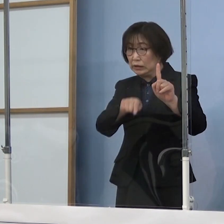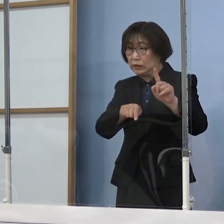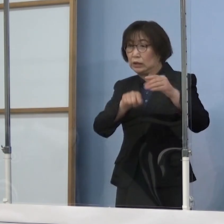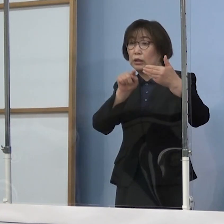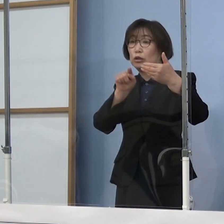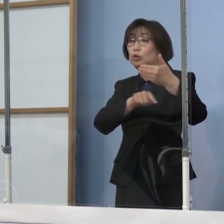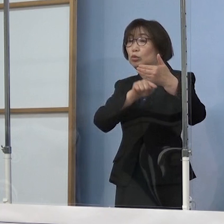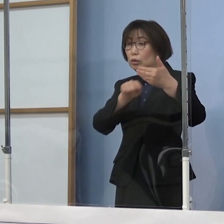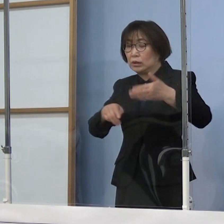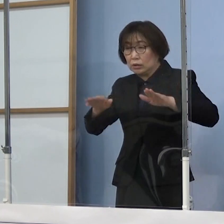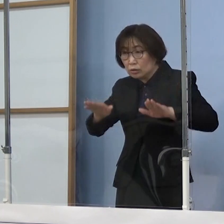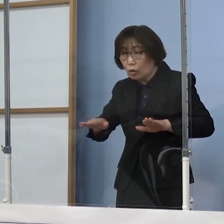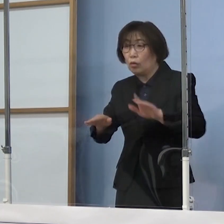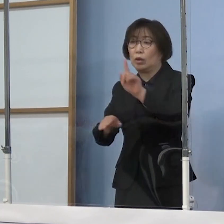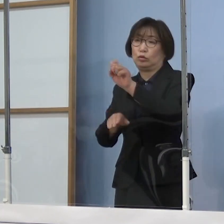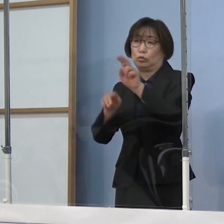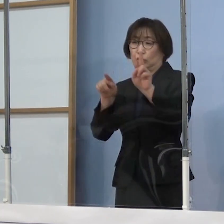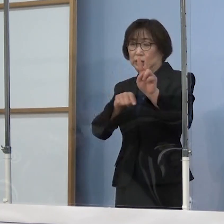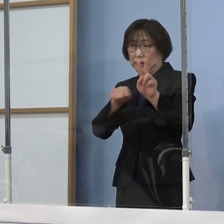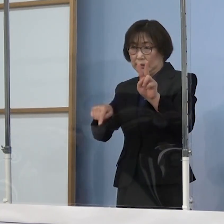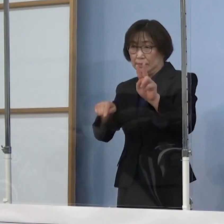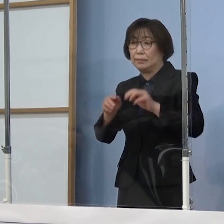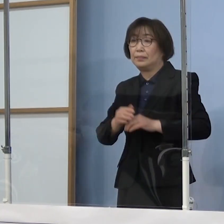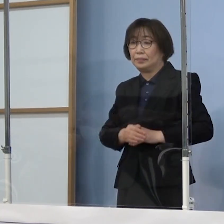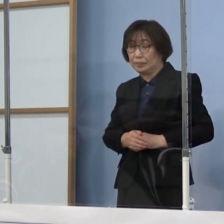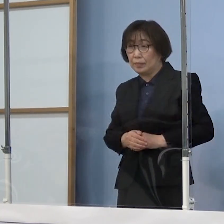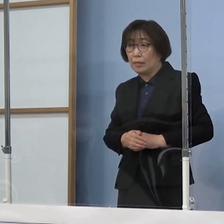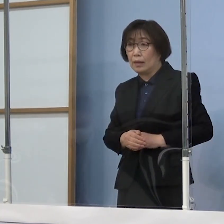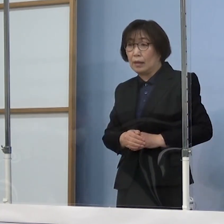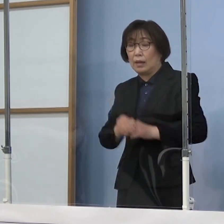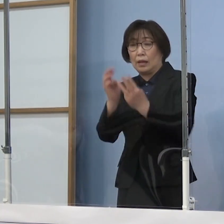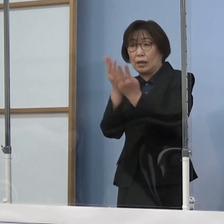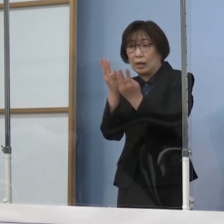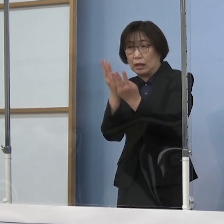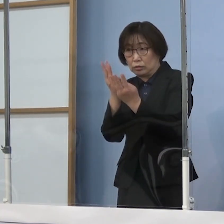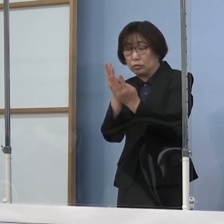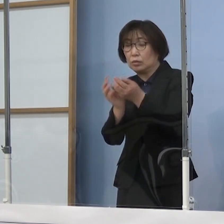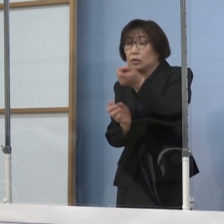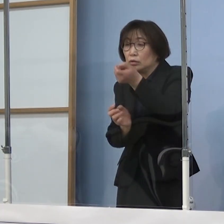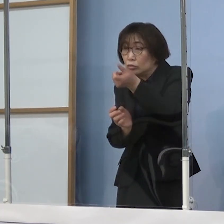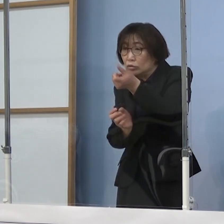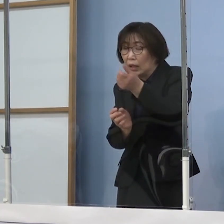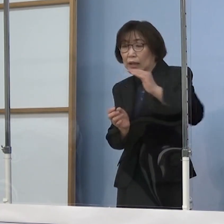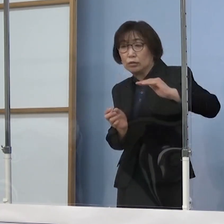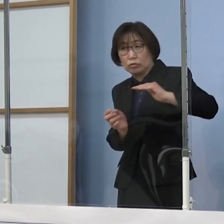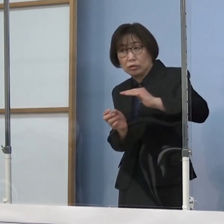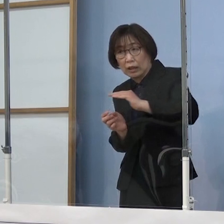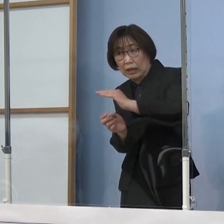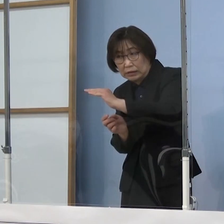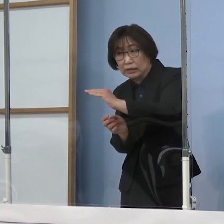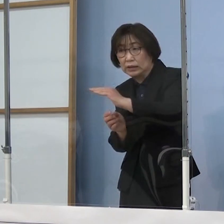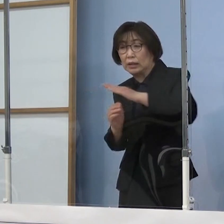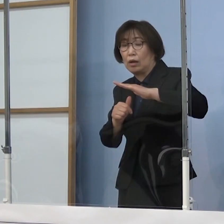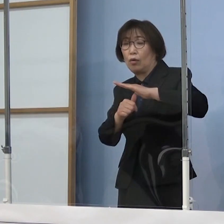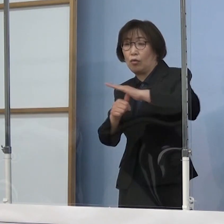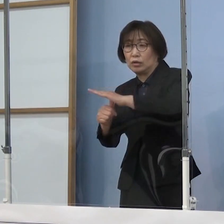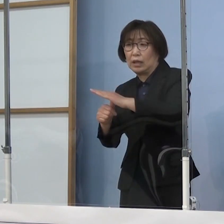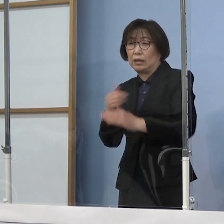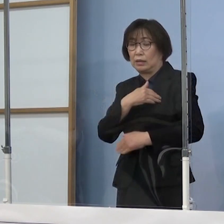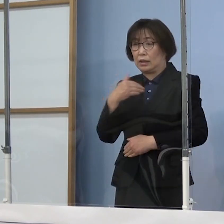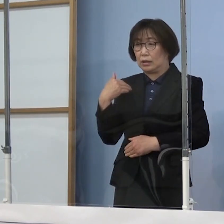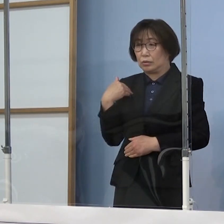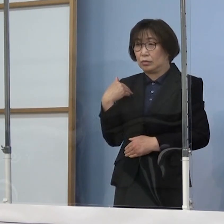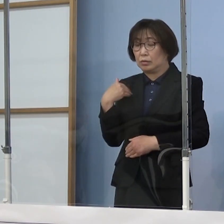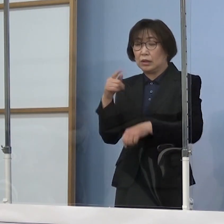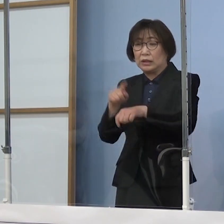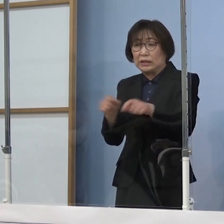12ということで、まあ、低い形で抑えることができている。また時短要請も4